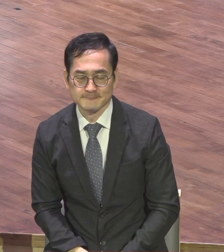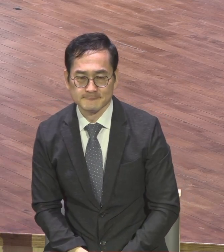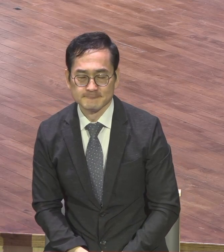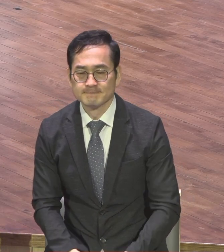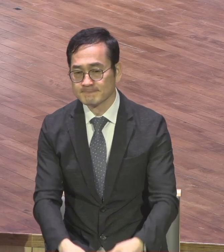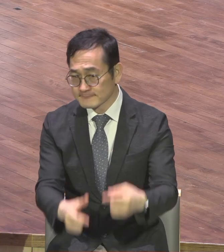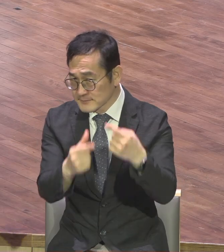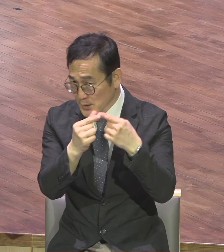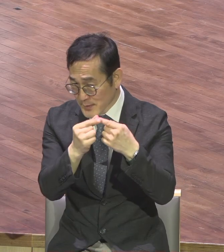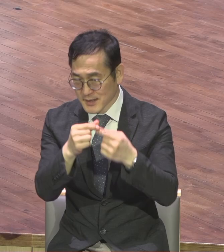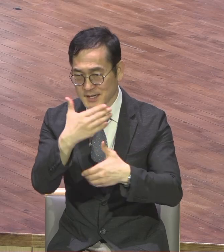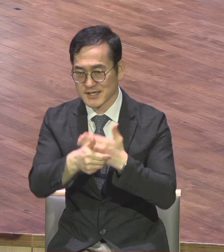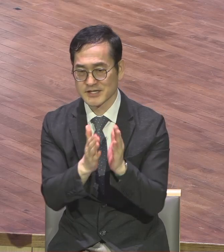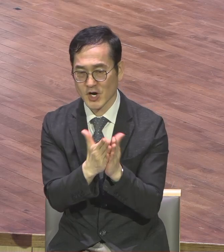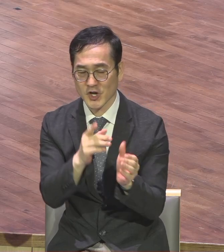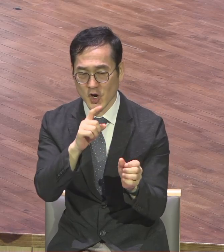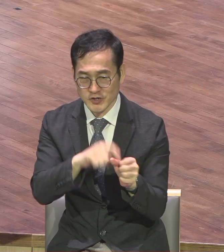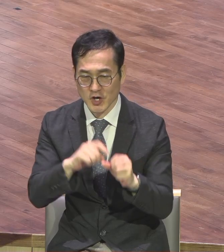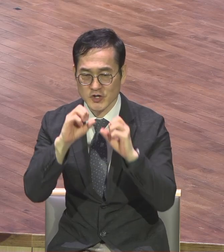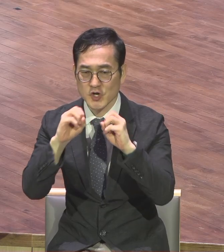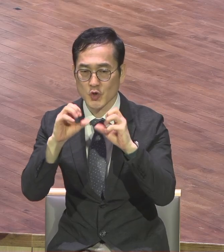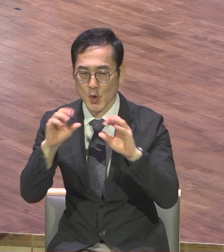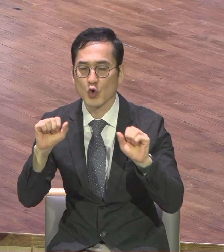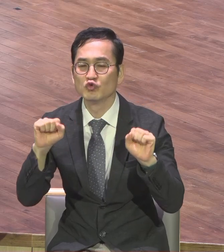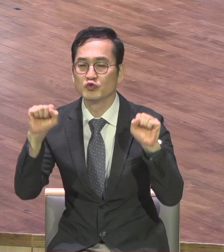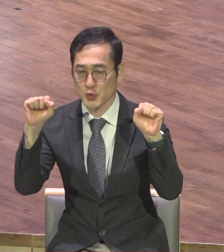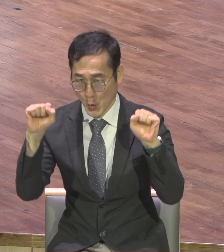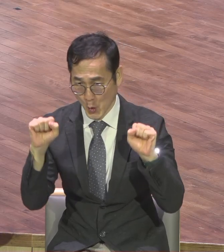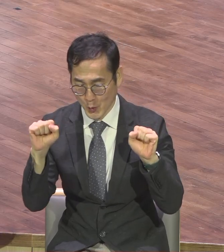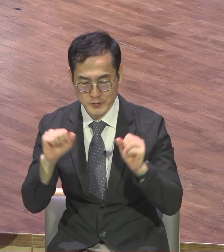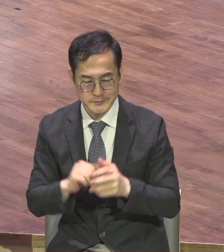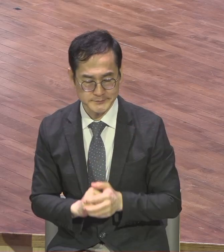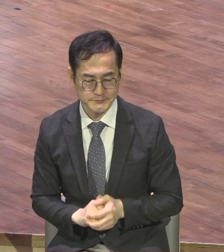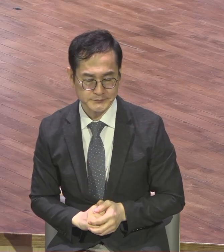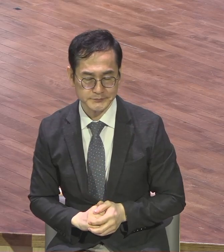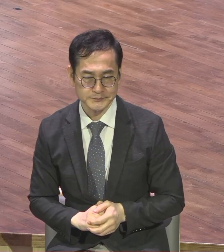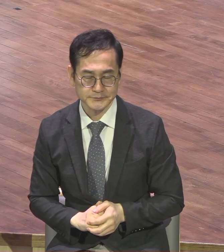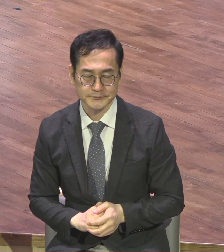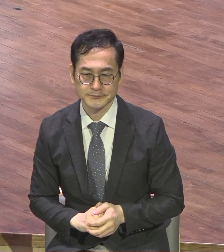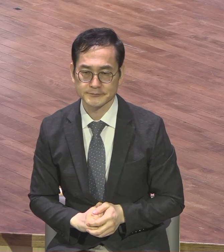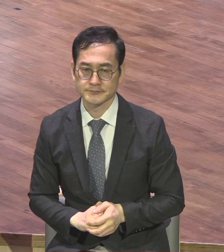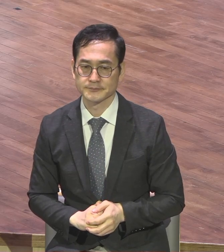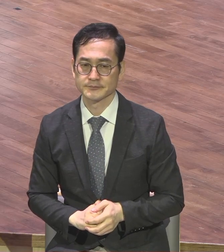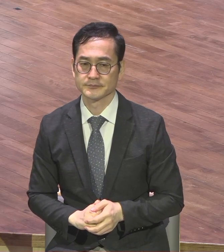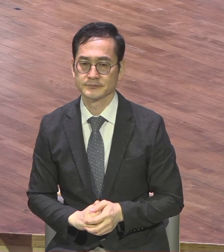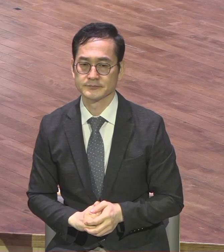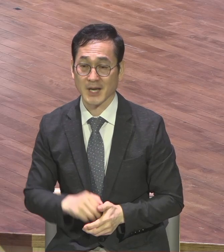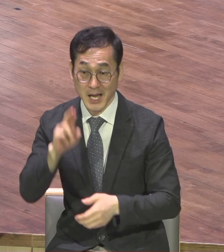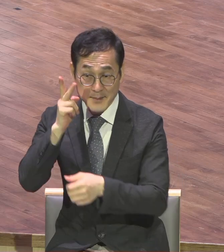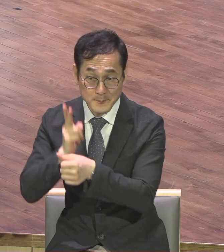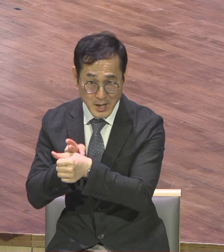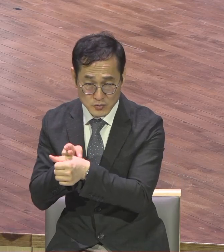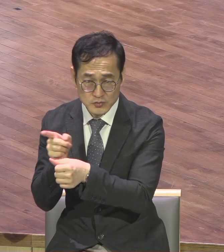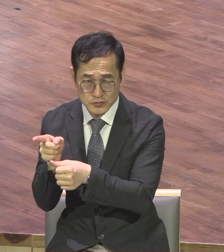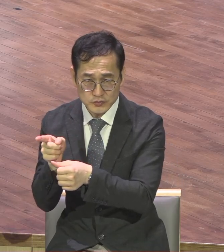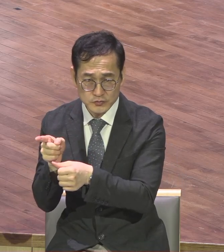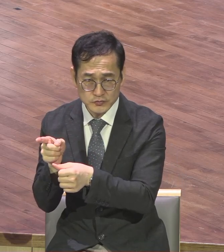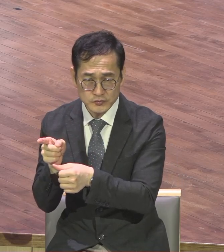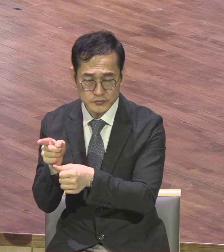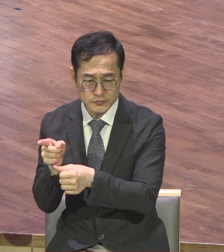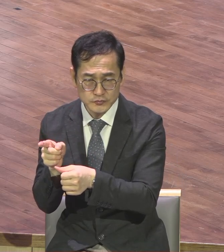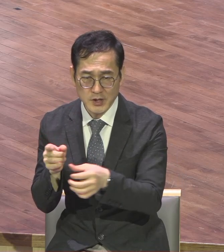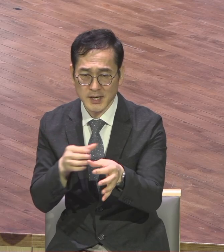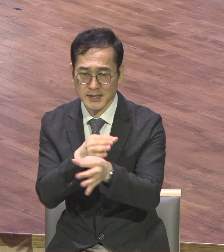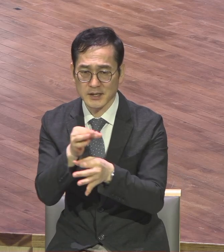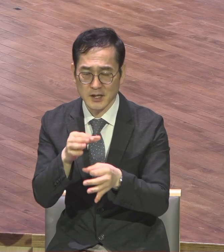그럼 첫째로 성경적 전도 운동입니다. 우리가 지난 시간 말씀을 통해서 사도 바울이 이 경제적